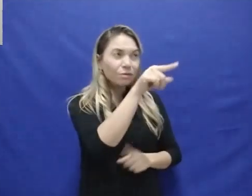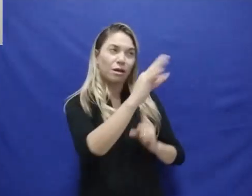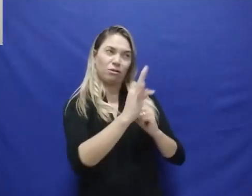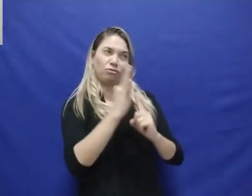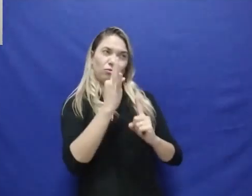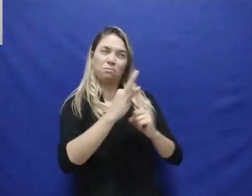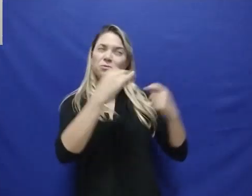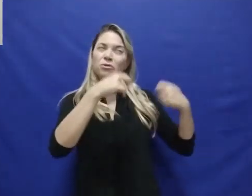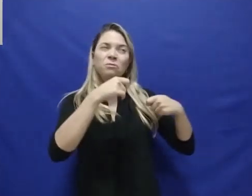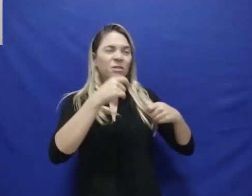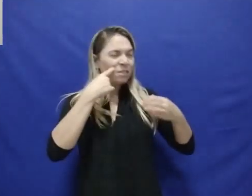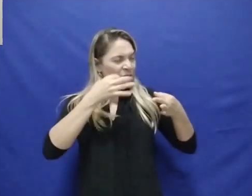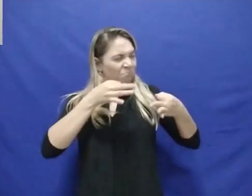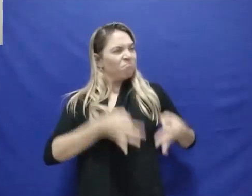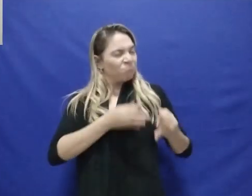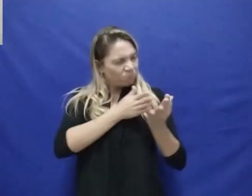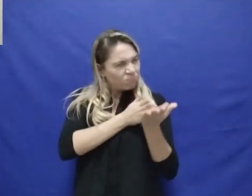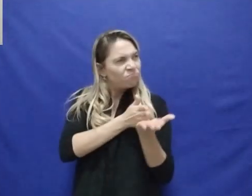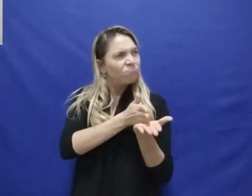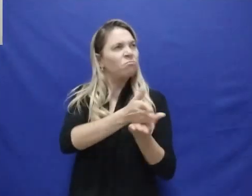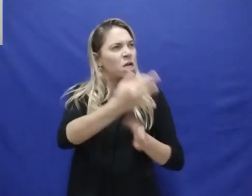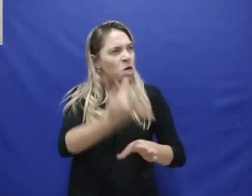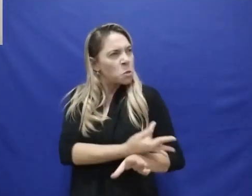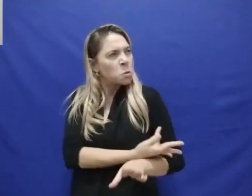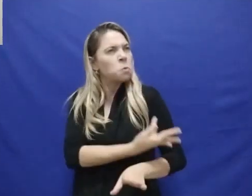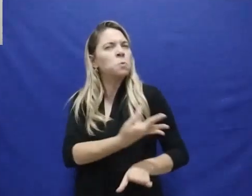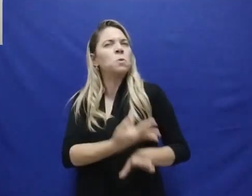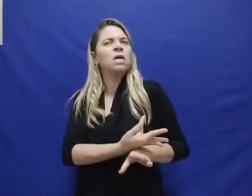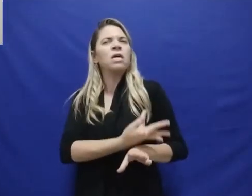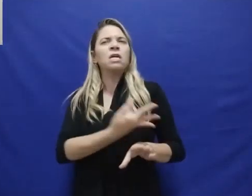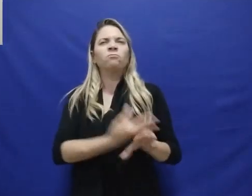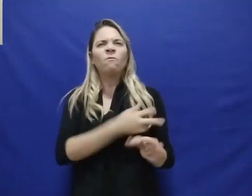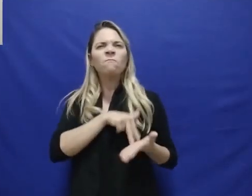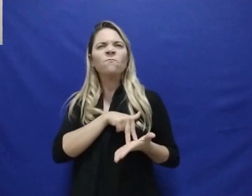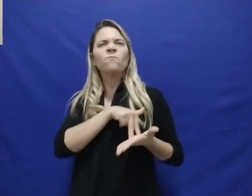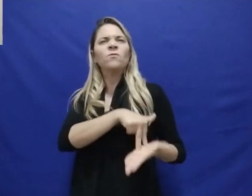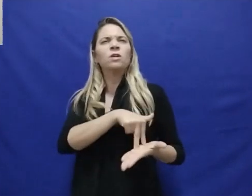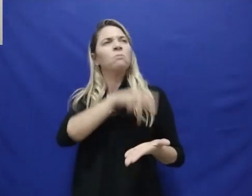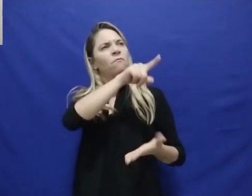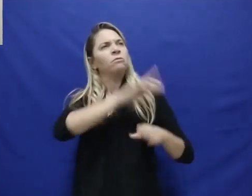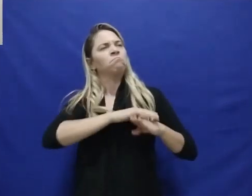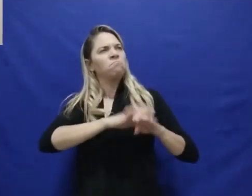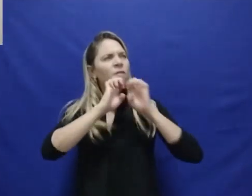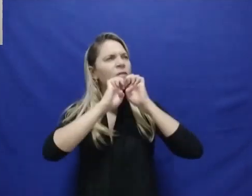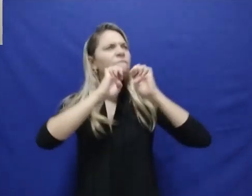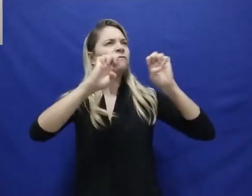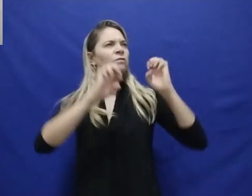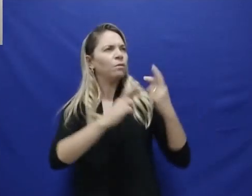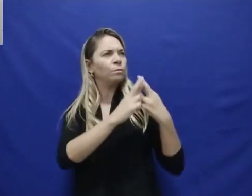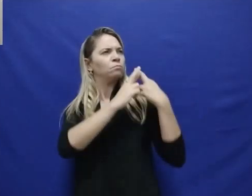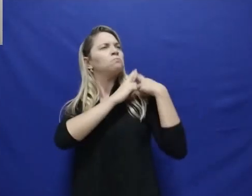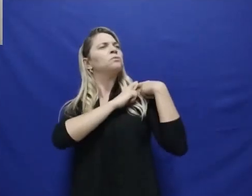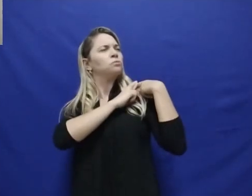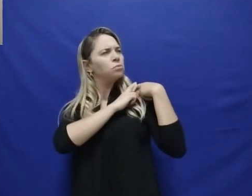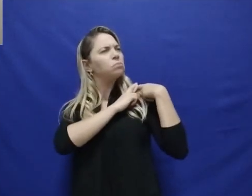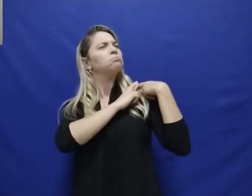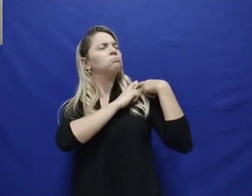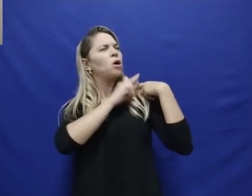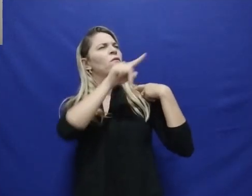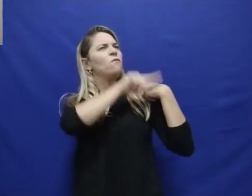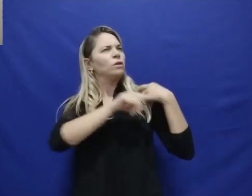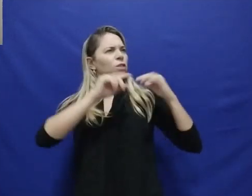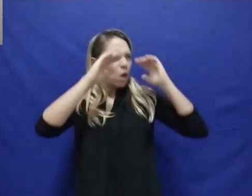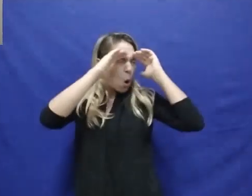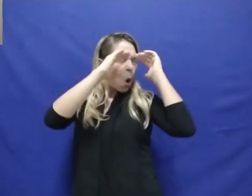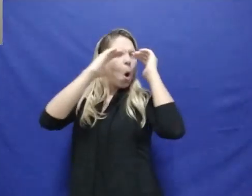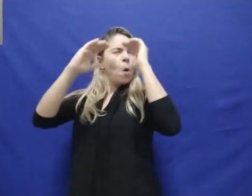suporta as aflições, faze o trabalho de um evangelista, cumpre cabalmente o teu